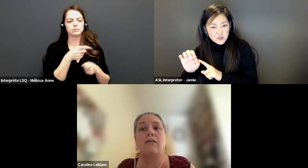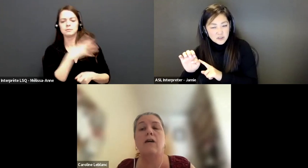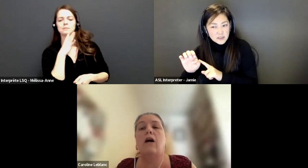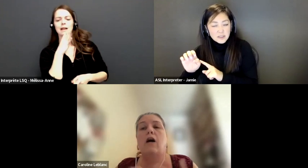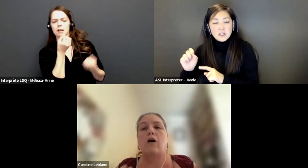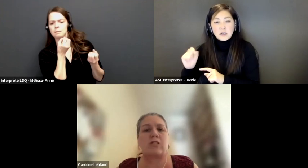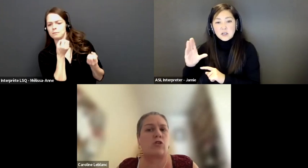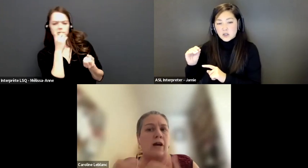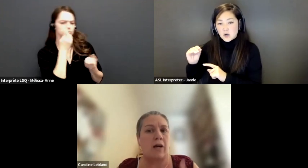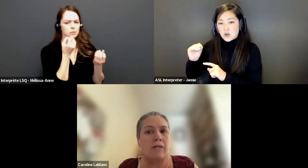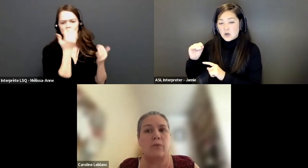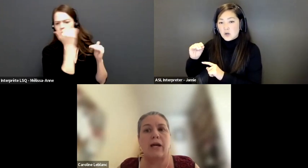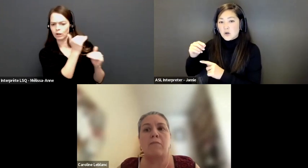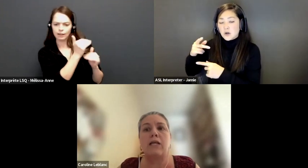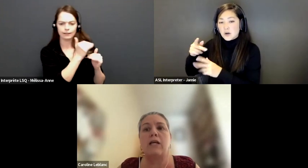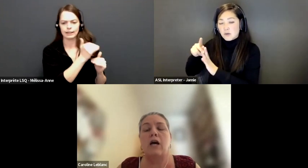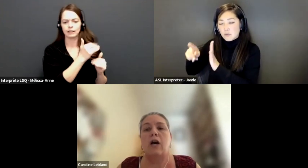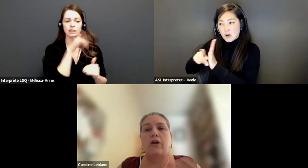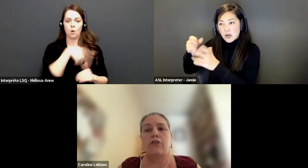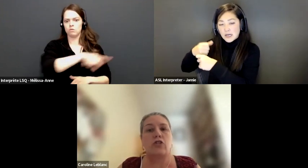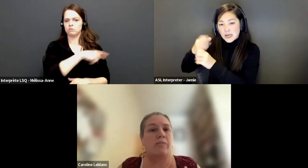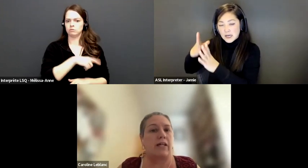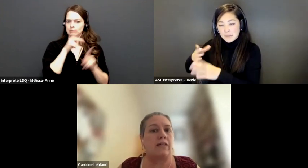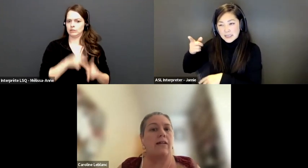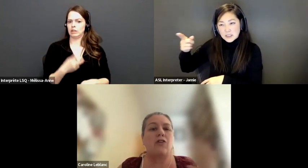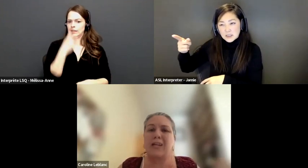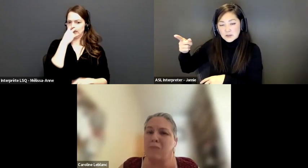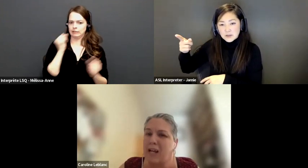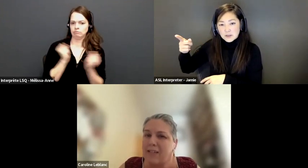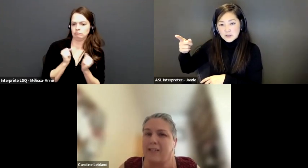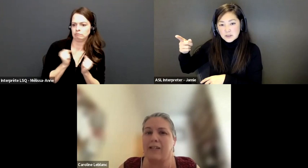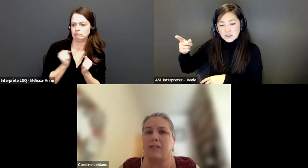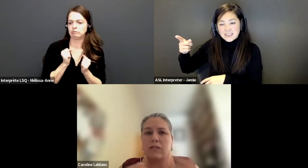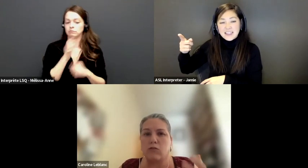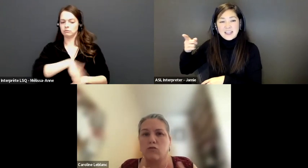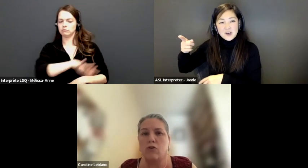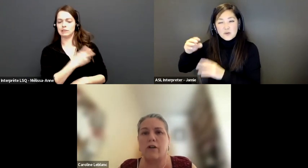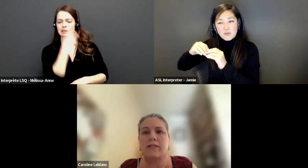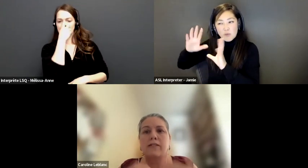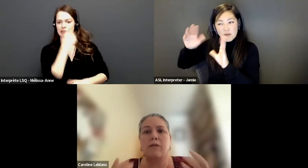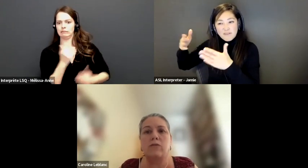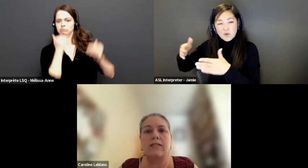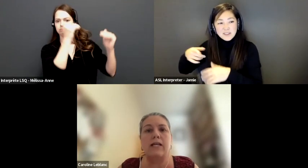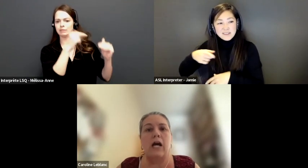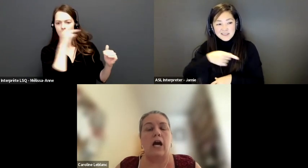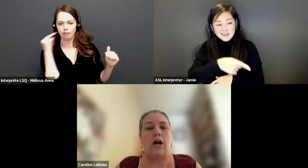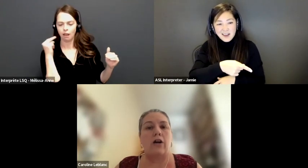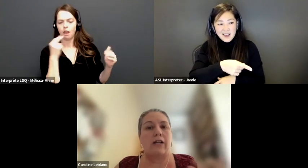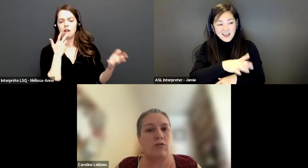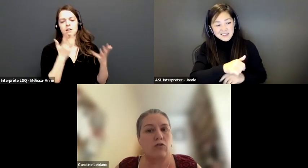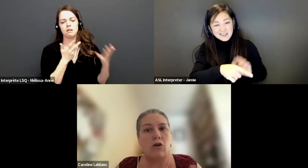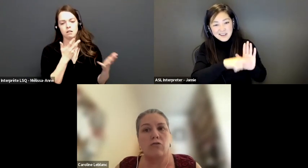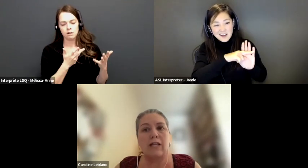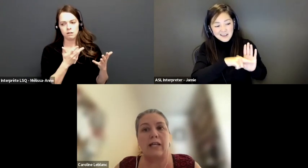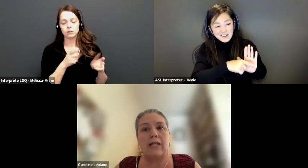santé, particulièrement l'hypothermie, de célébrité, de criminalité, donc c'est tout ce qu'on recensait, mais aussi